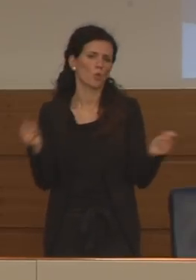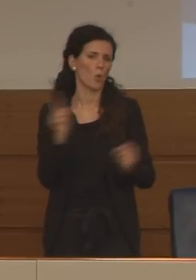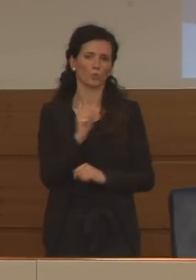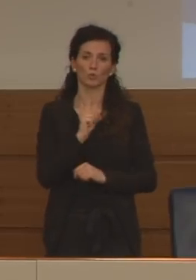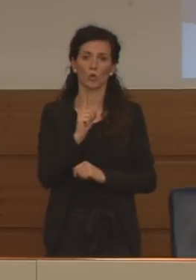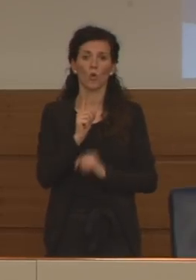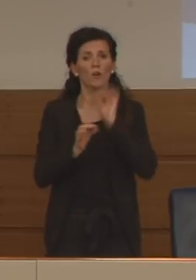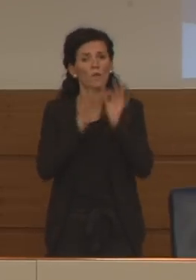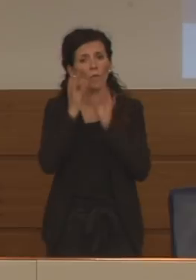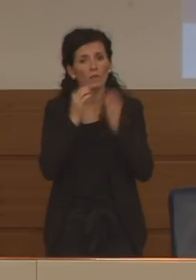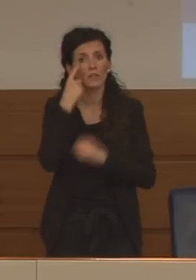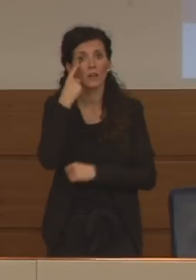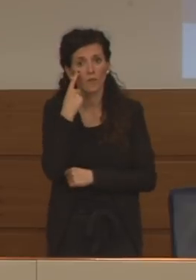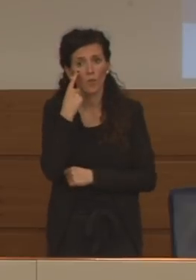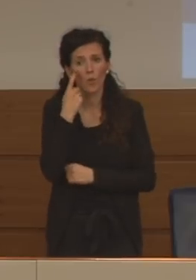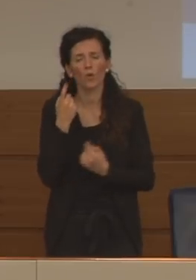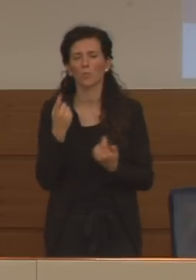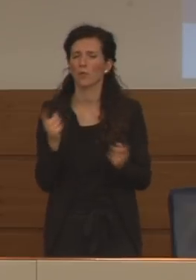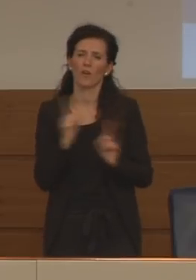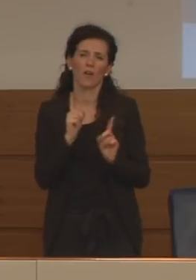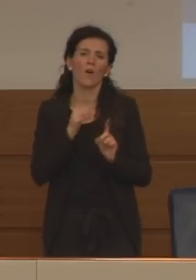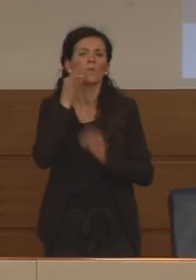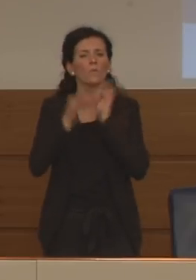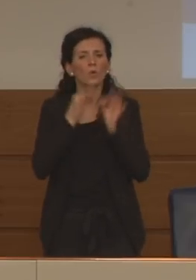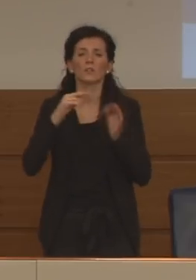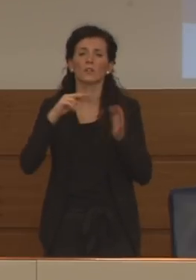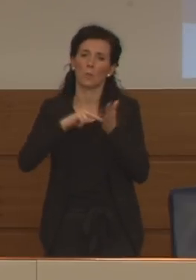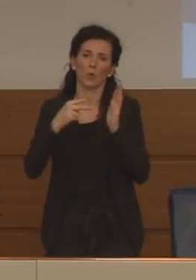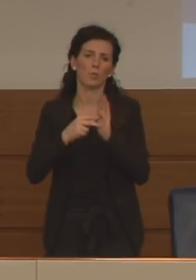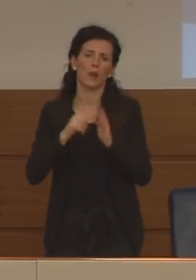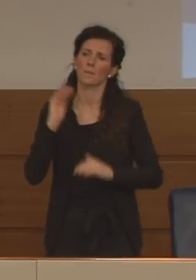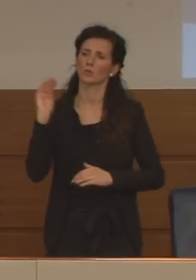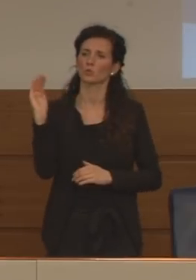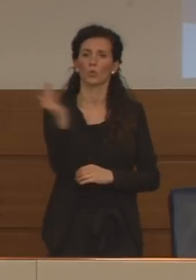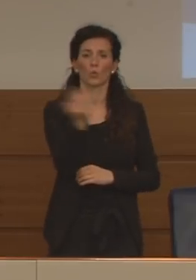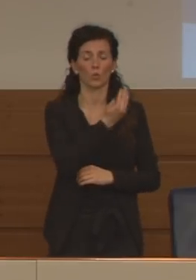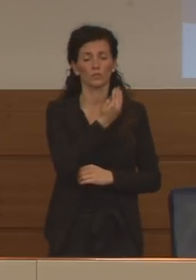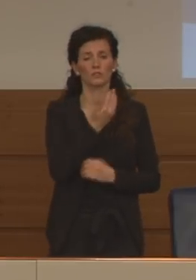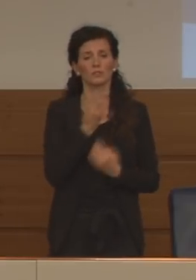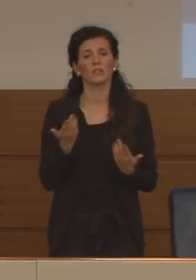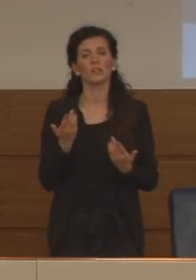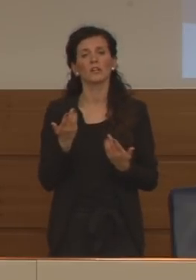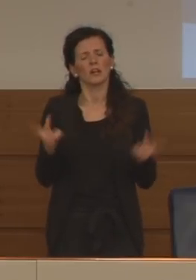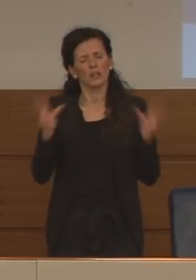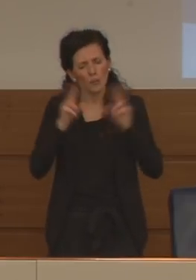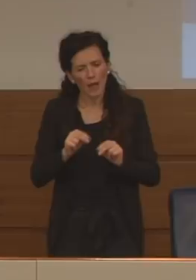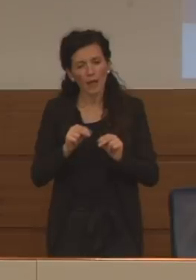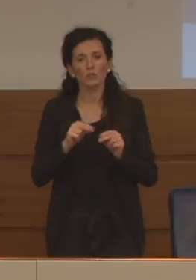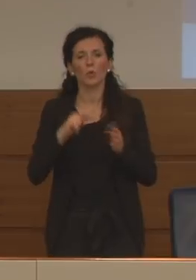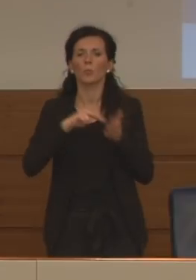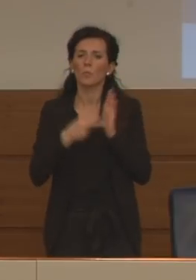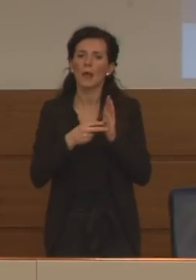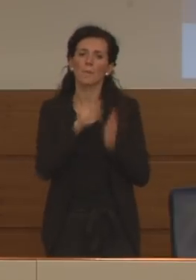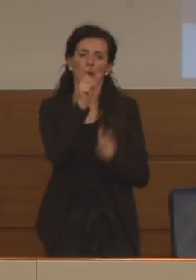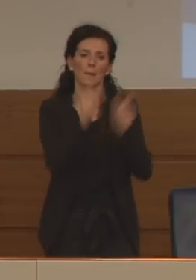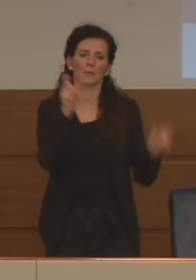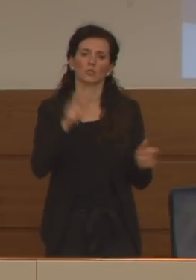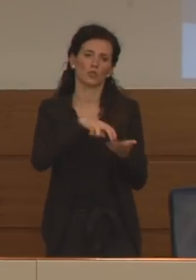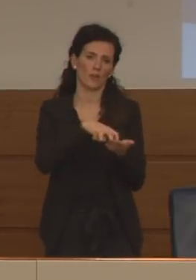furbata sono un problema per tutti e soprattutto ribadisco per le persone più fragili